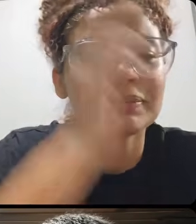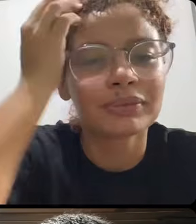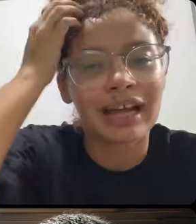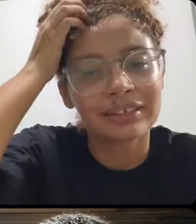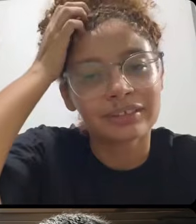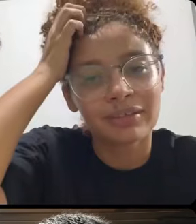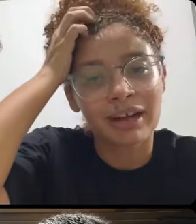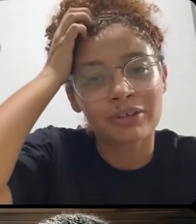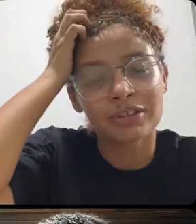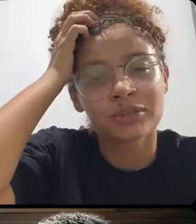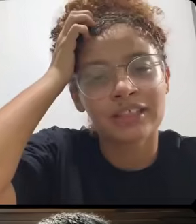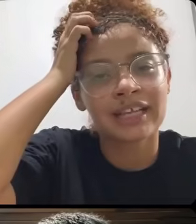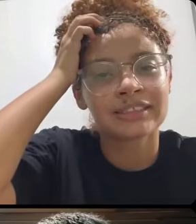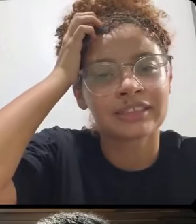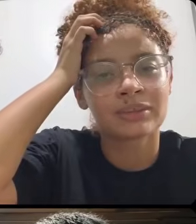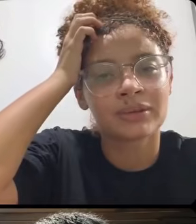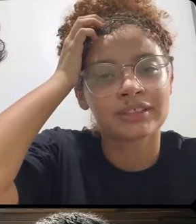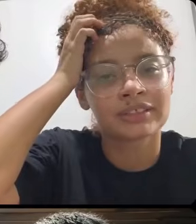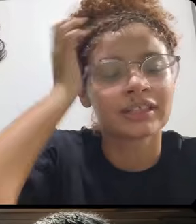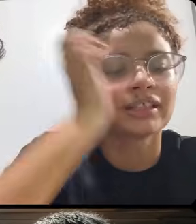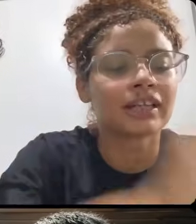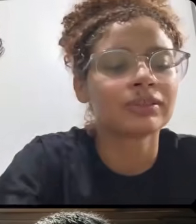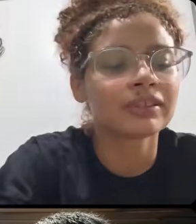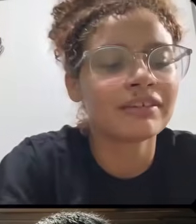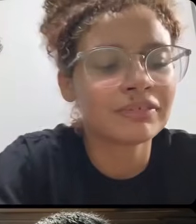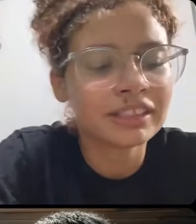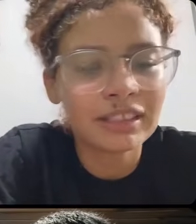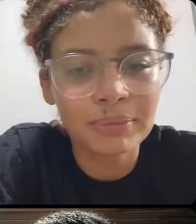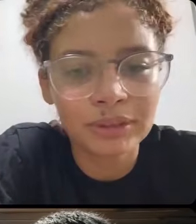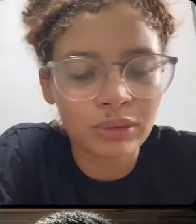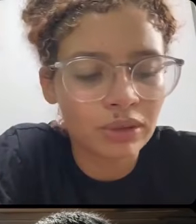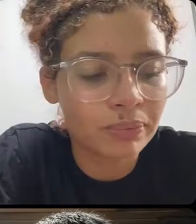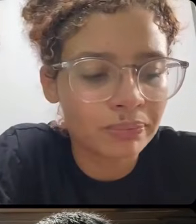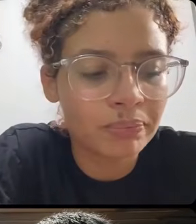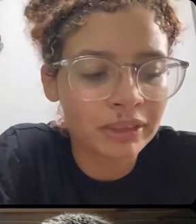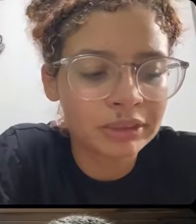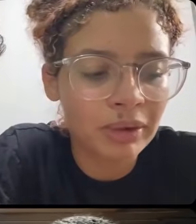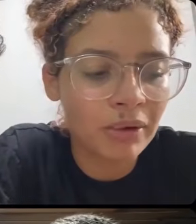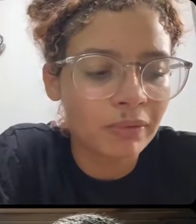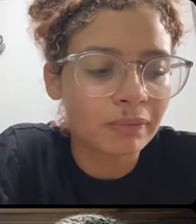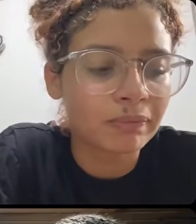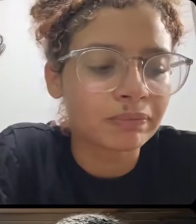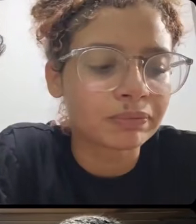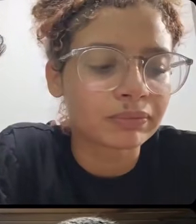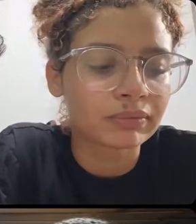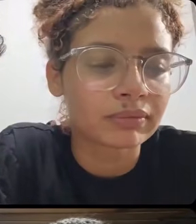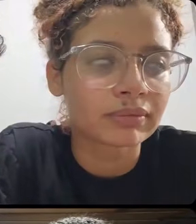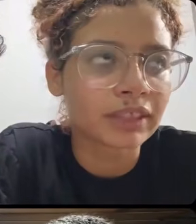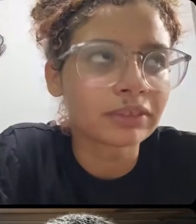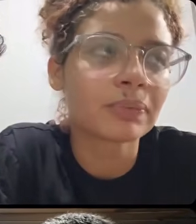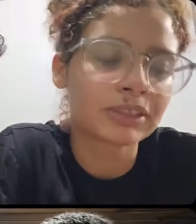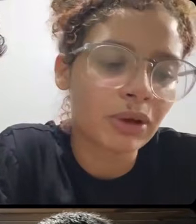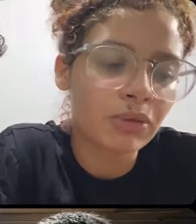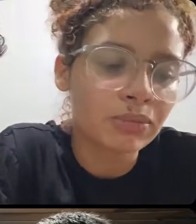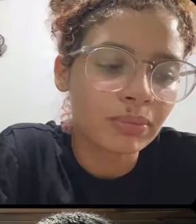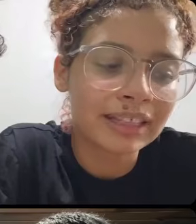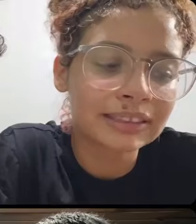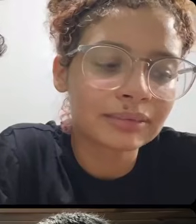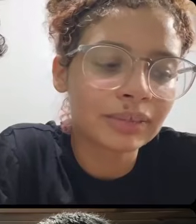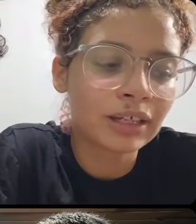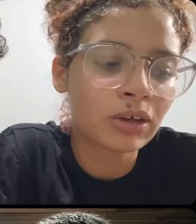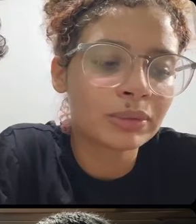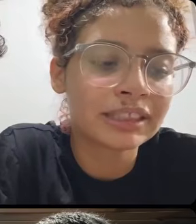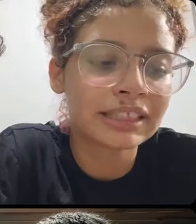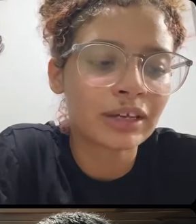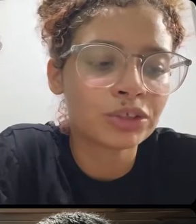Se não há discipulado, não há continuidade nas coisas. Tanto na vida da pessoa pessoal, tanto pessoal,